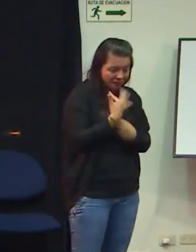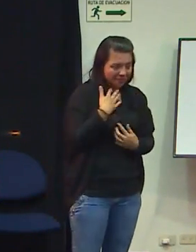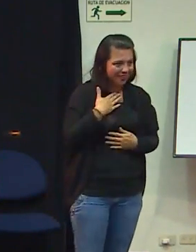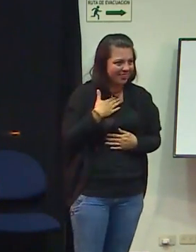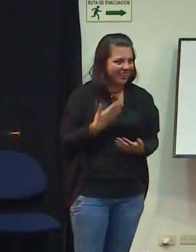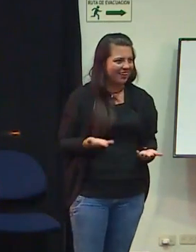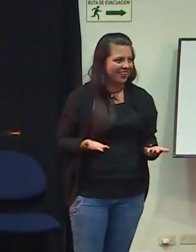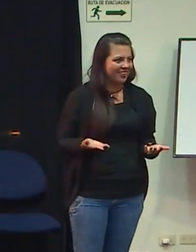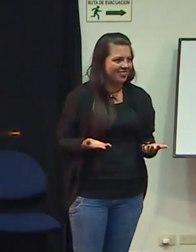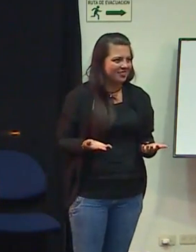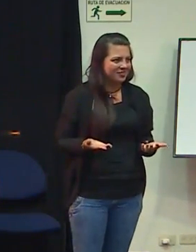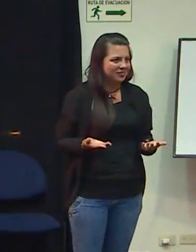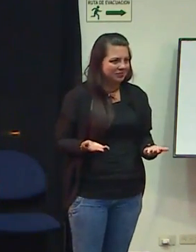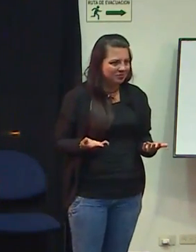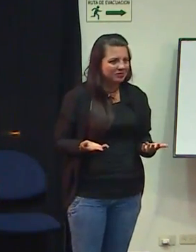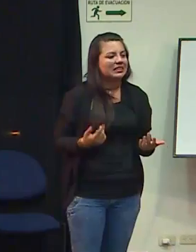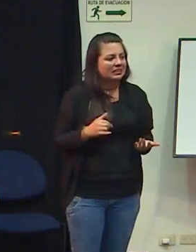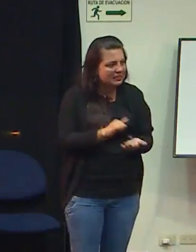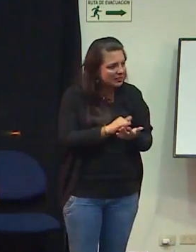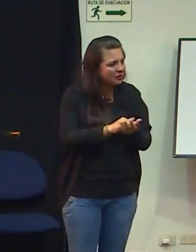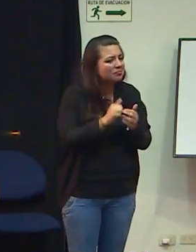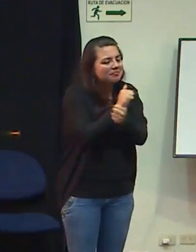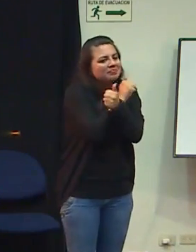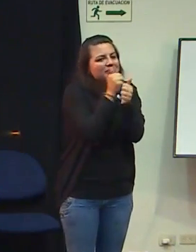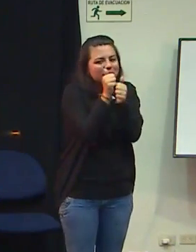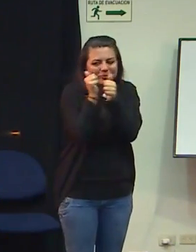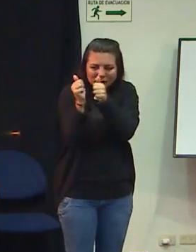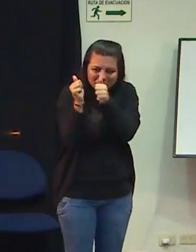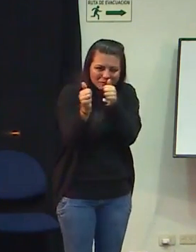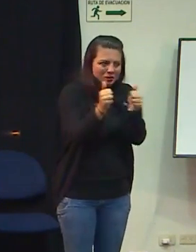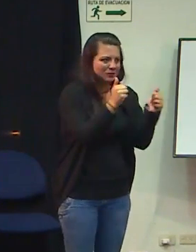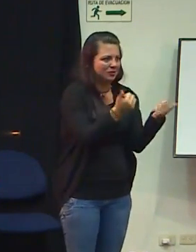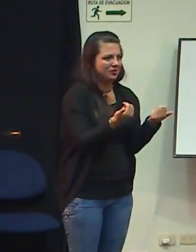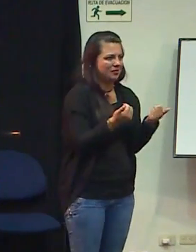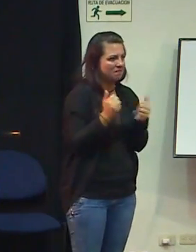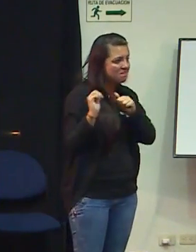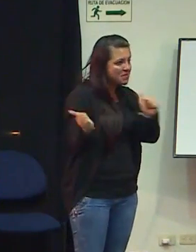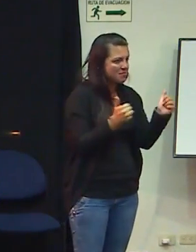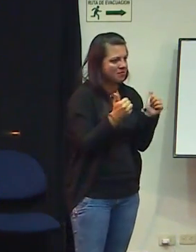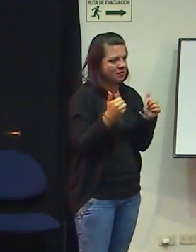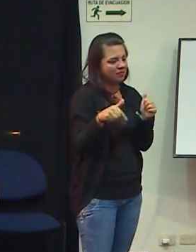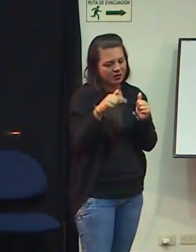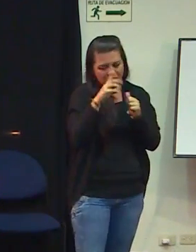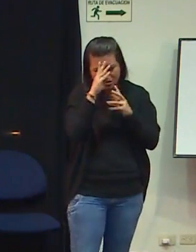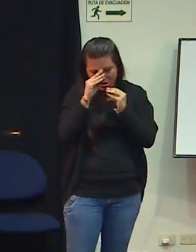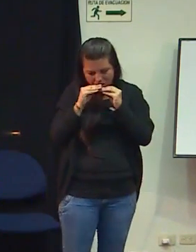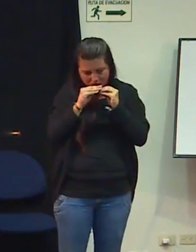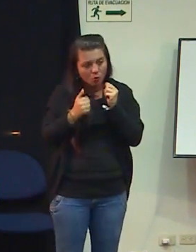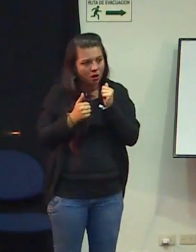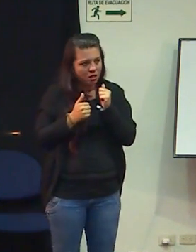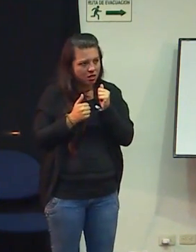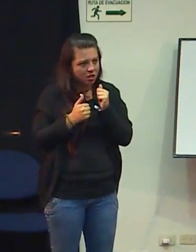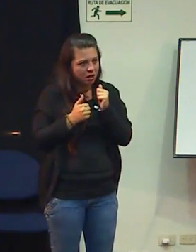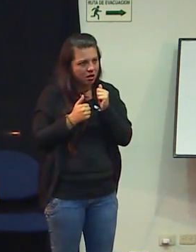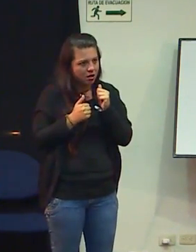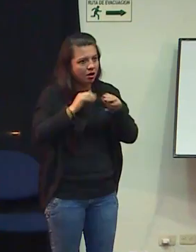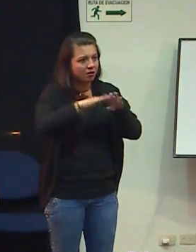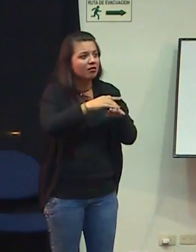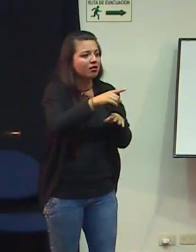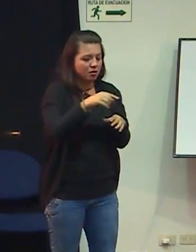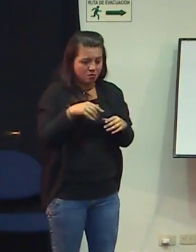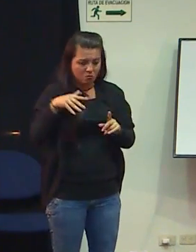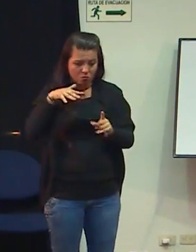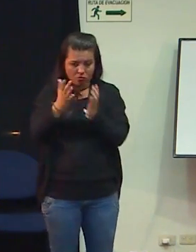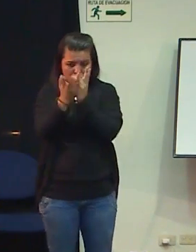dicho que sean, que la gente misma, que todos aquí, el primer consenso que nos debemos salir es que ustedes también son del movimiento estudiantil. Es que